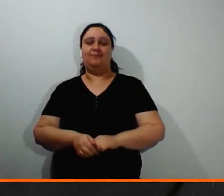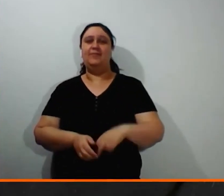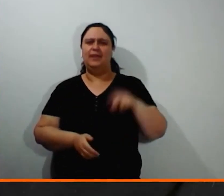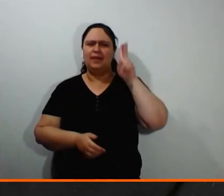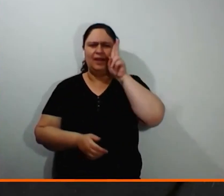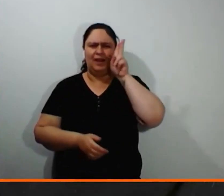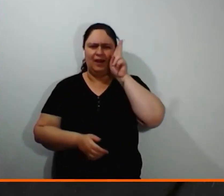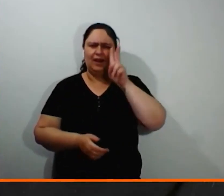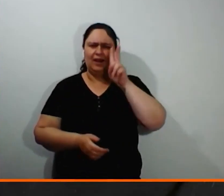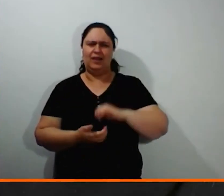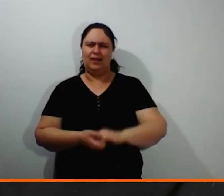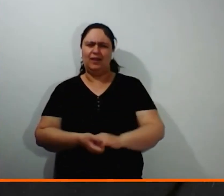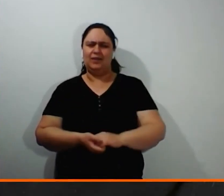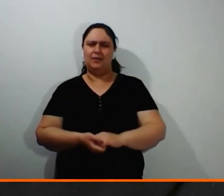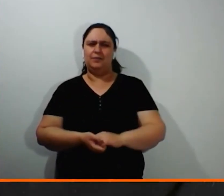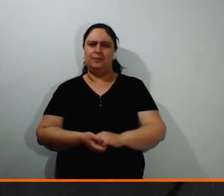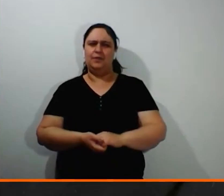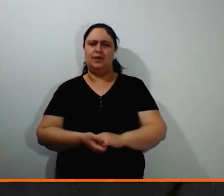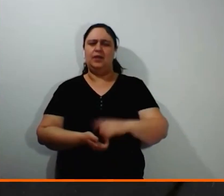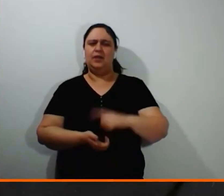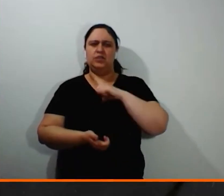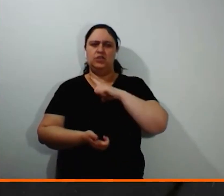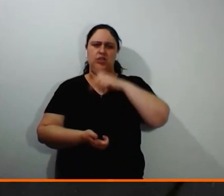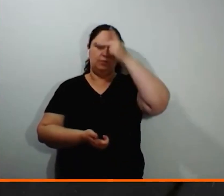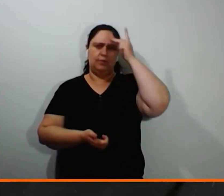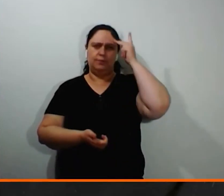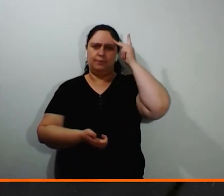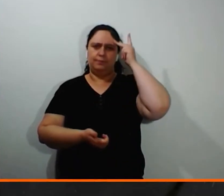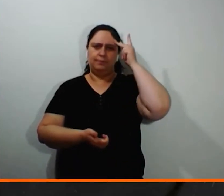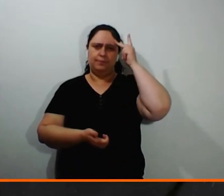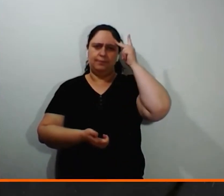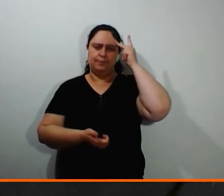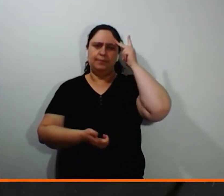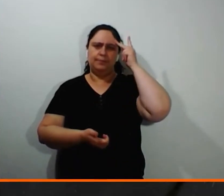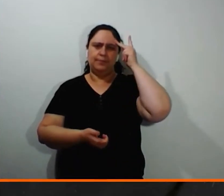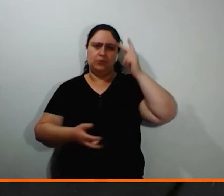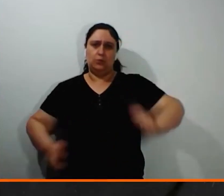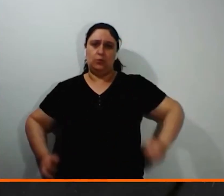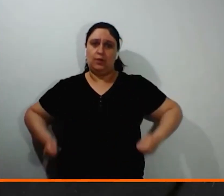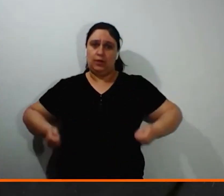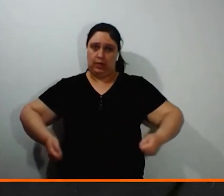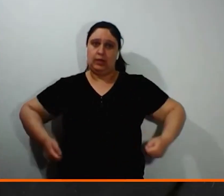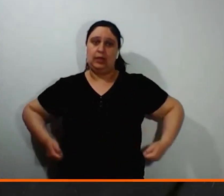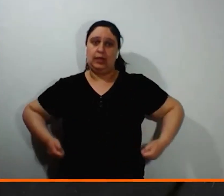trouxeram um paralítico diante do Senhor e